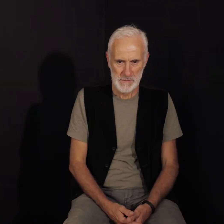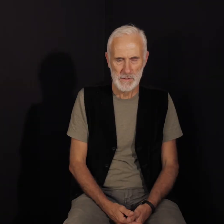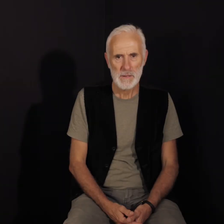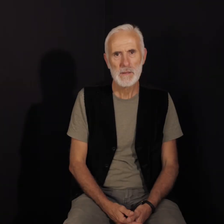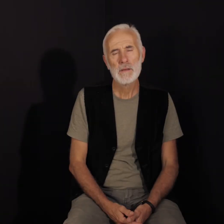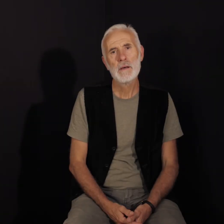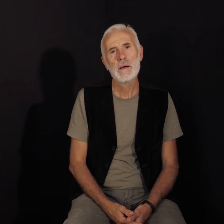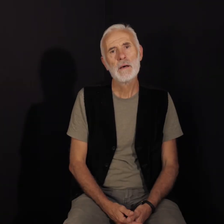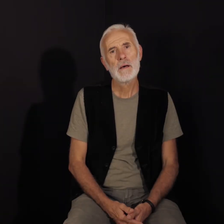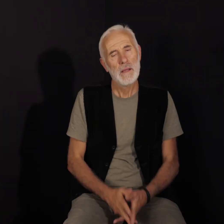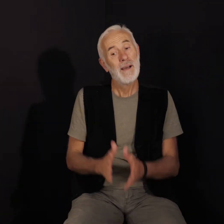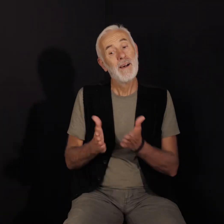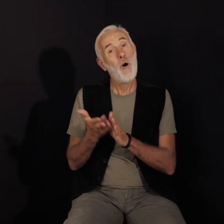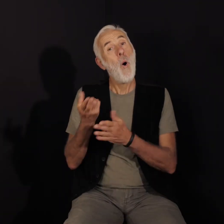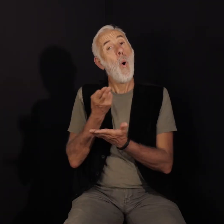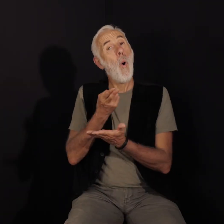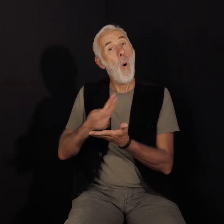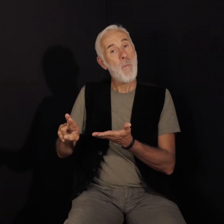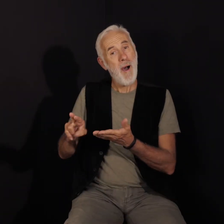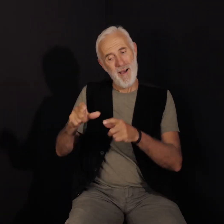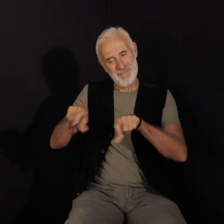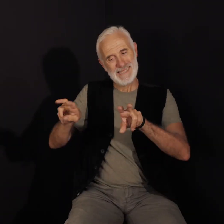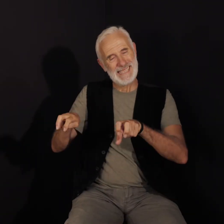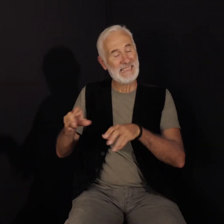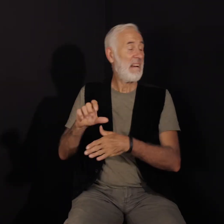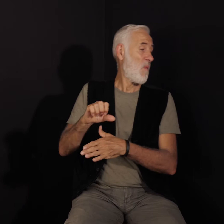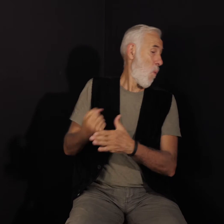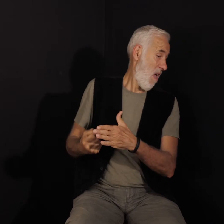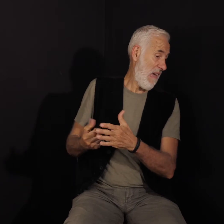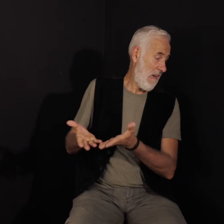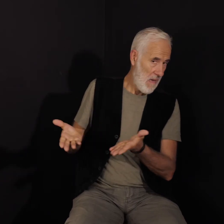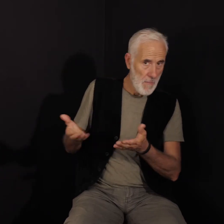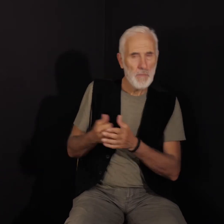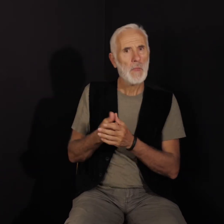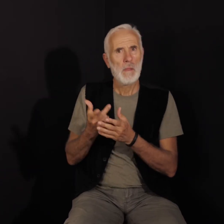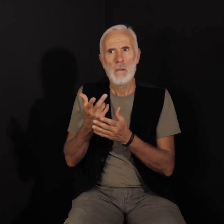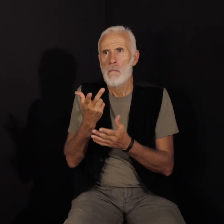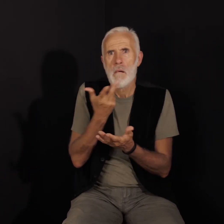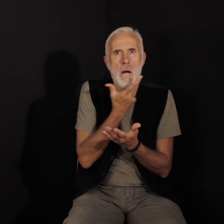Le sujet de ce roman, Les Noyés, c'est le drame des migrants.